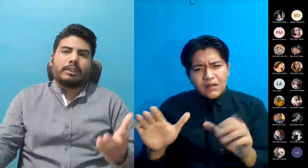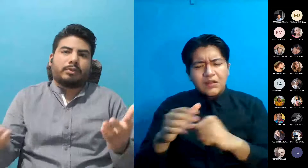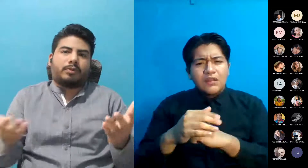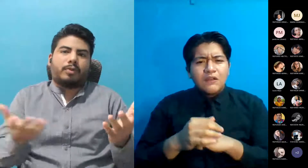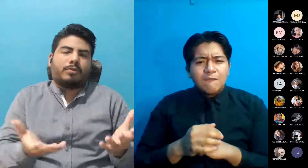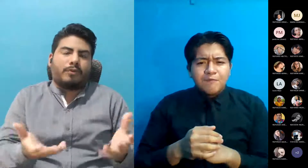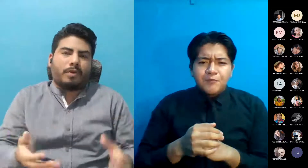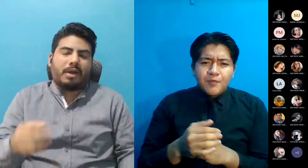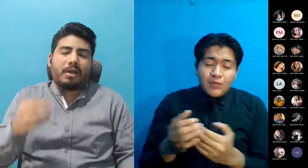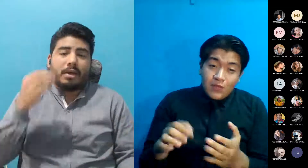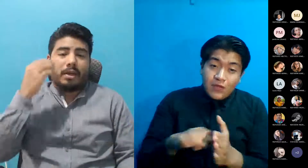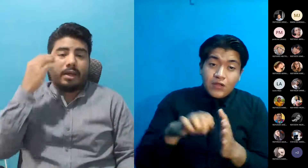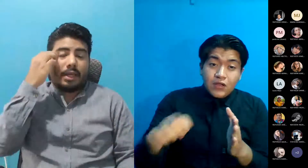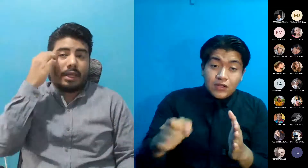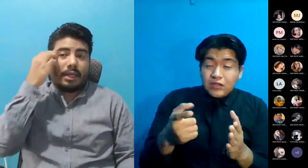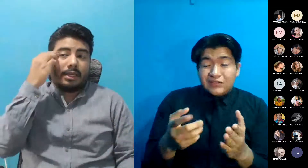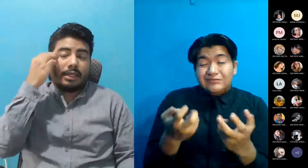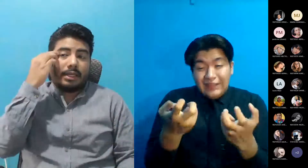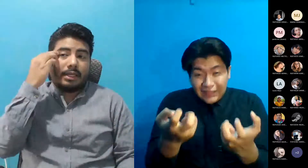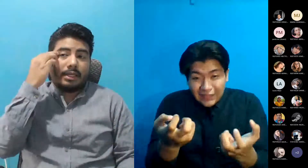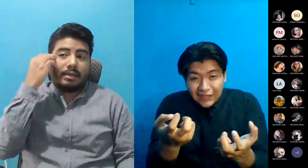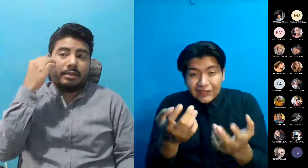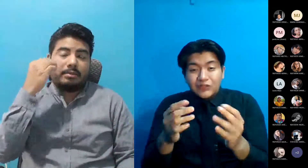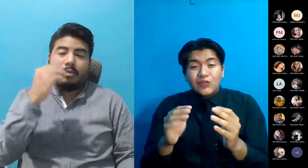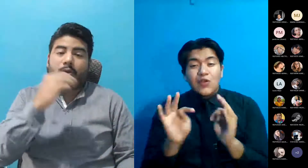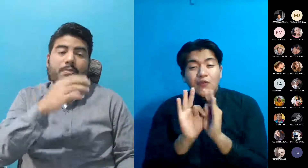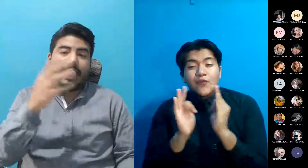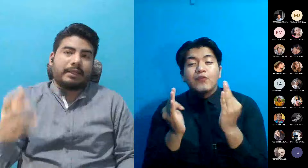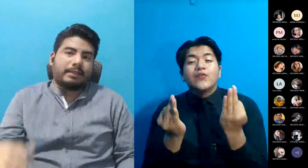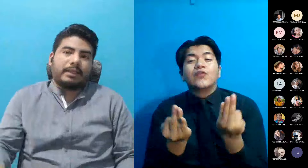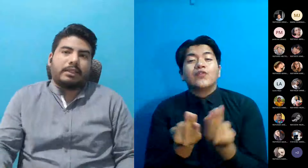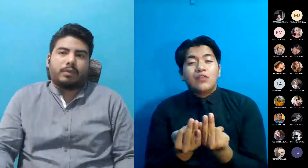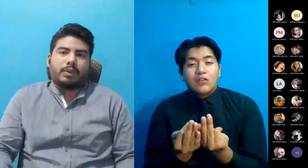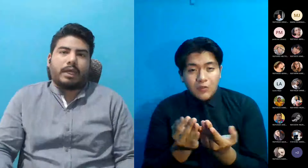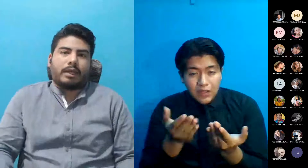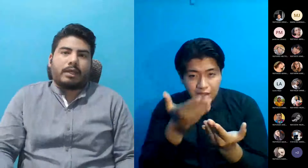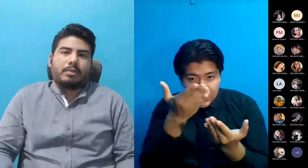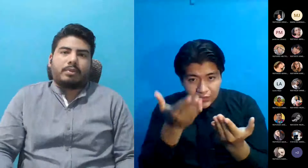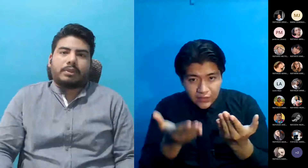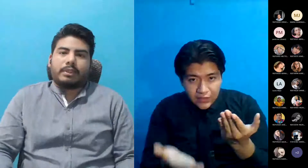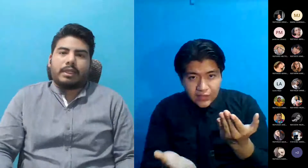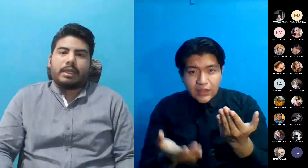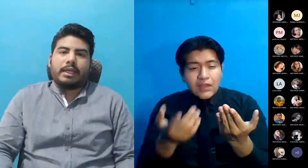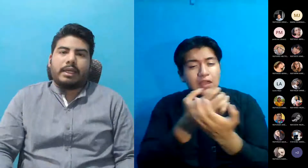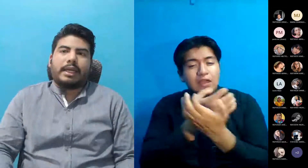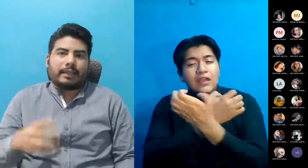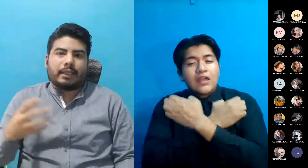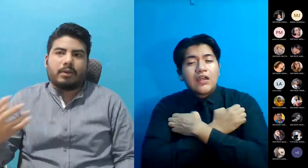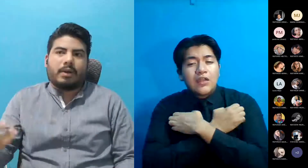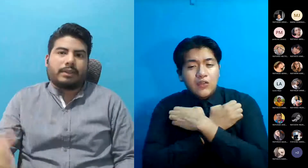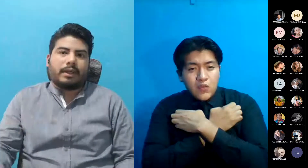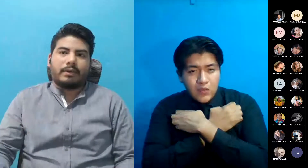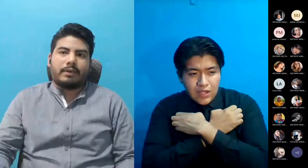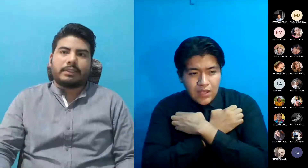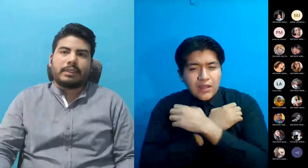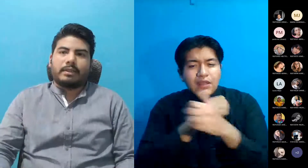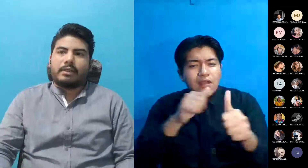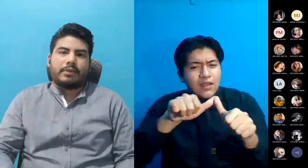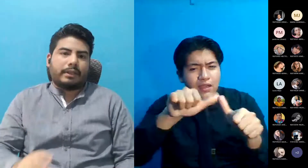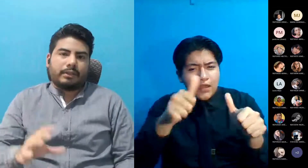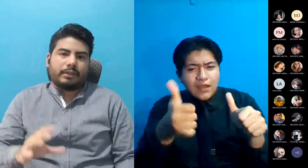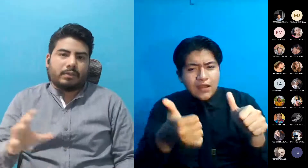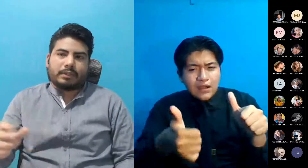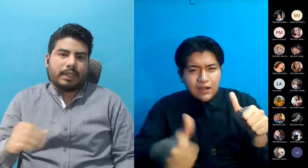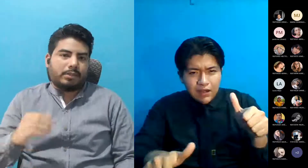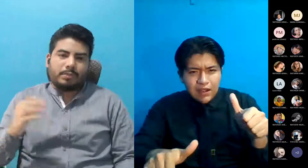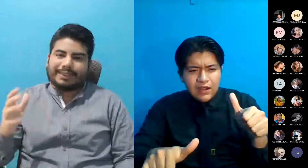propiamente cuál es una forma muy padre de disfrutar pues, el arte, ¿no? A través